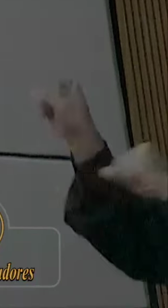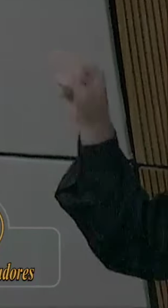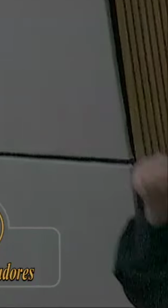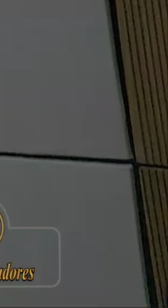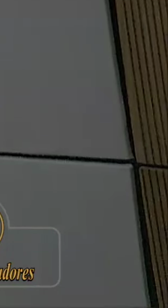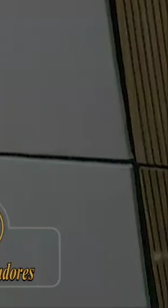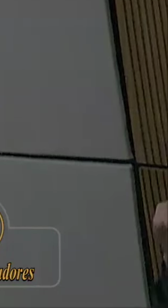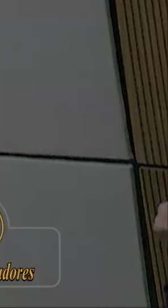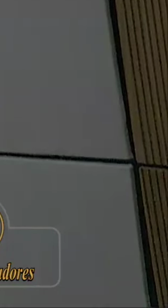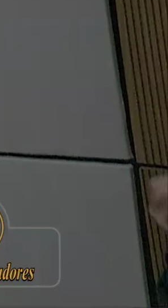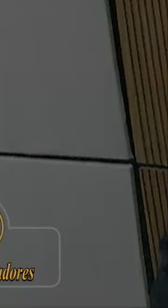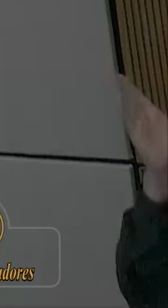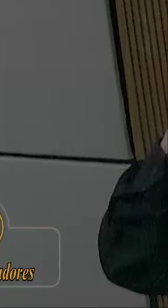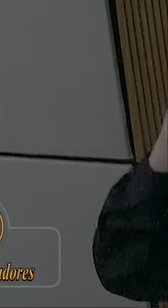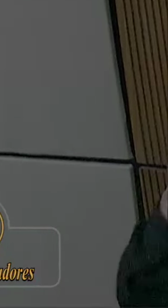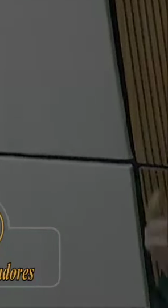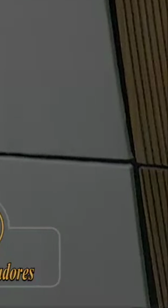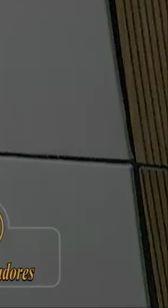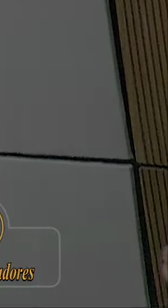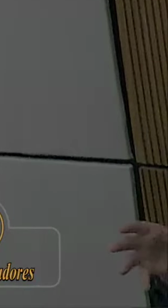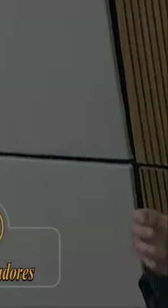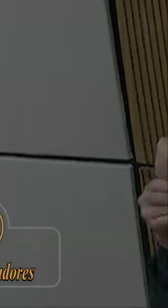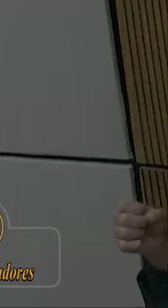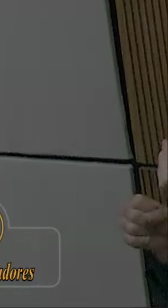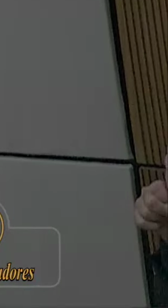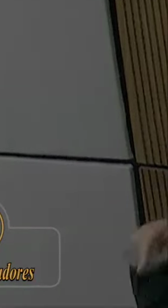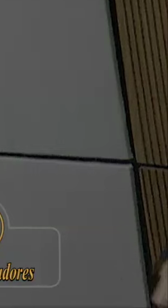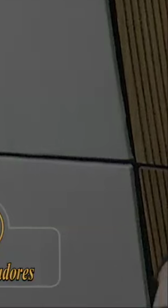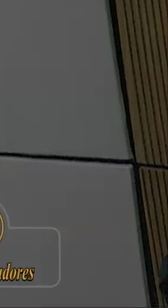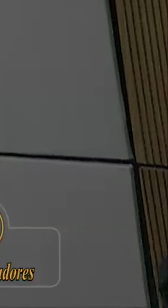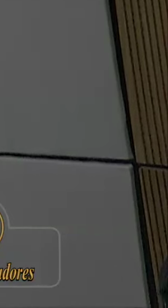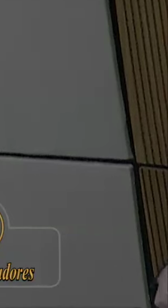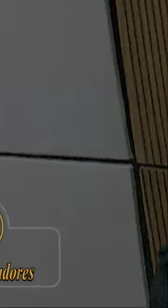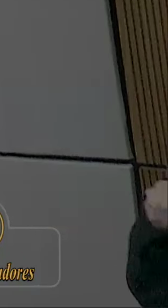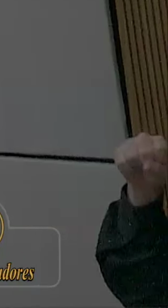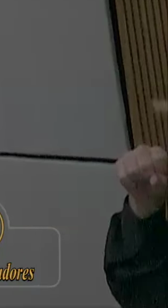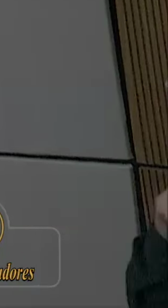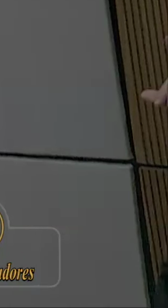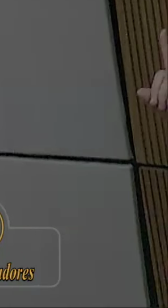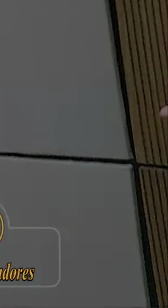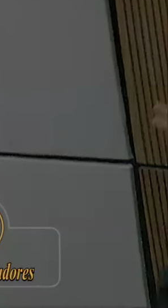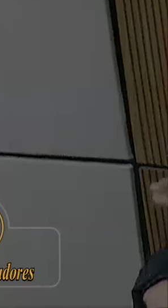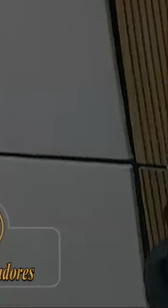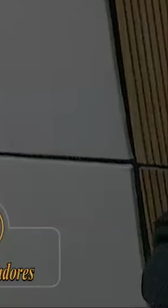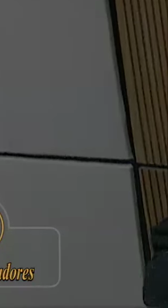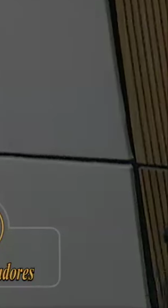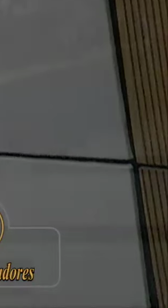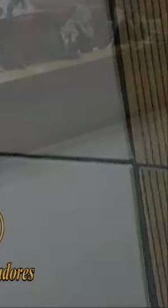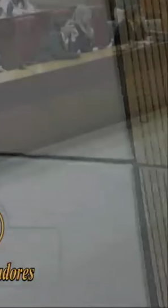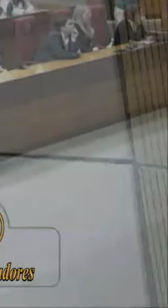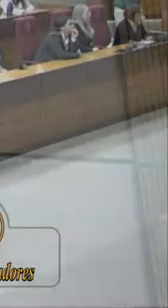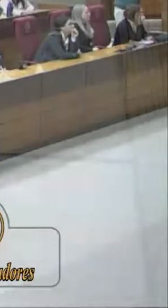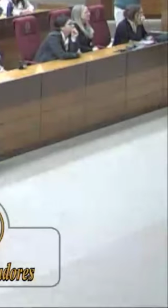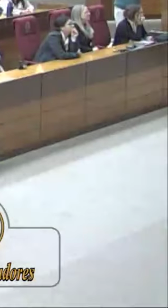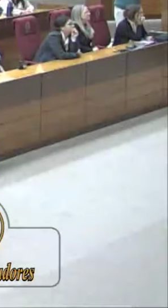Aparte de eso, en mi comunidad fui concejal municipal en el ejercicio 2015-2021, tal es así que yo fui el